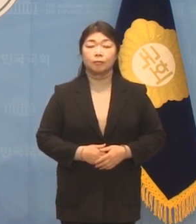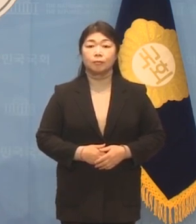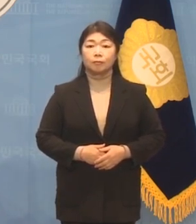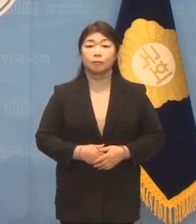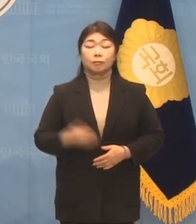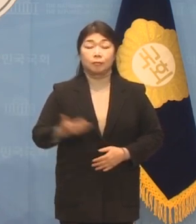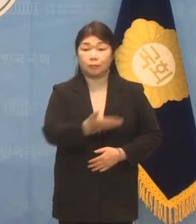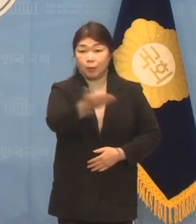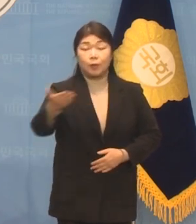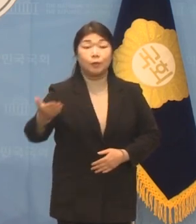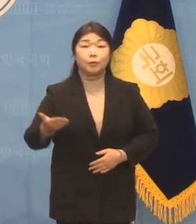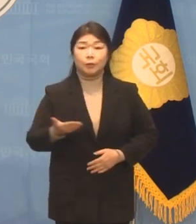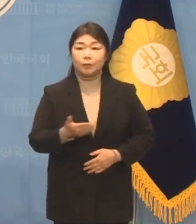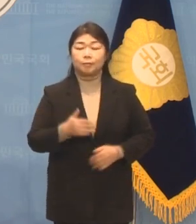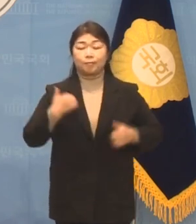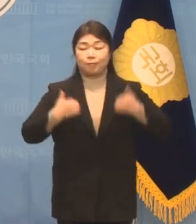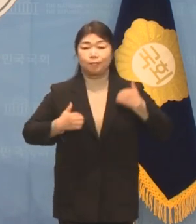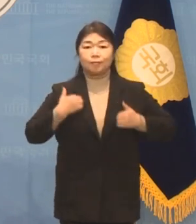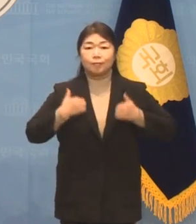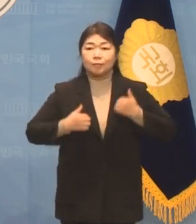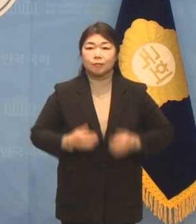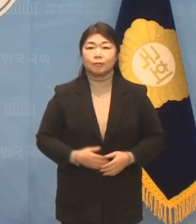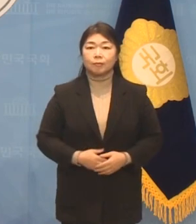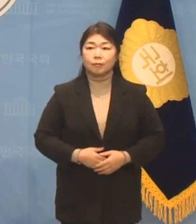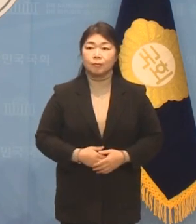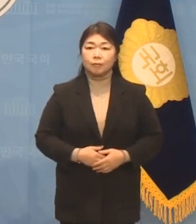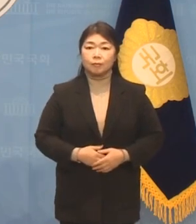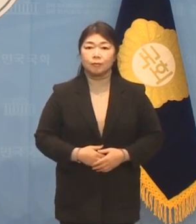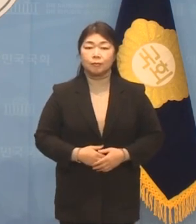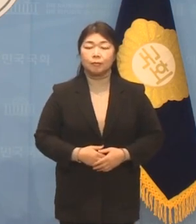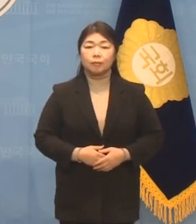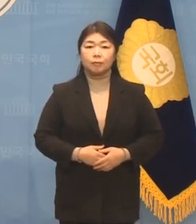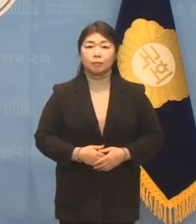예, 여러분 반갑습니다.